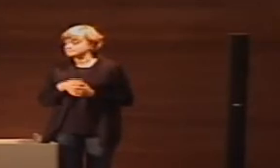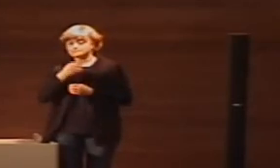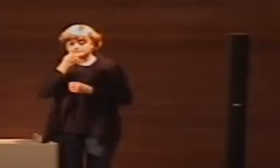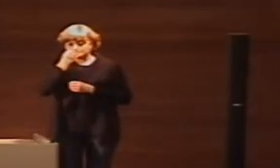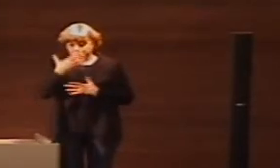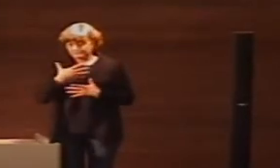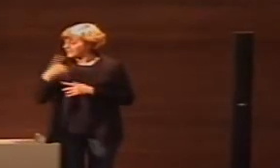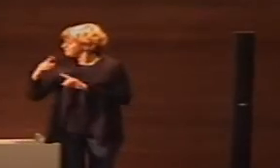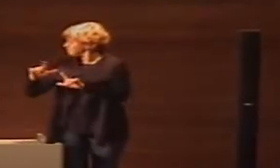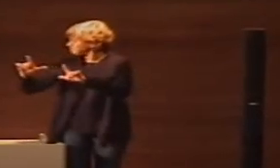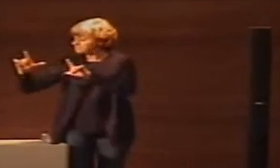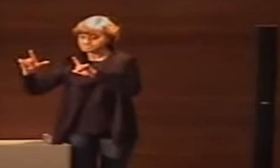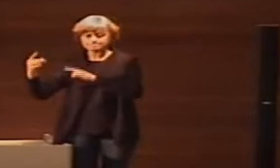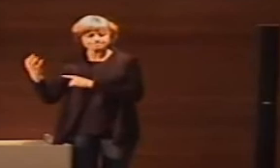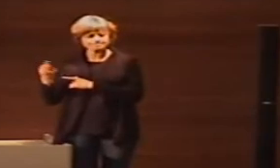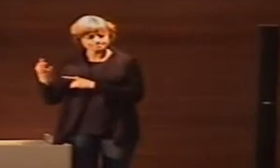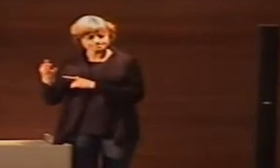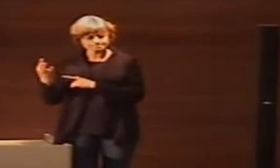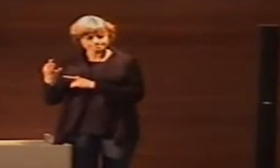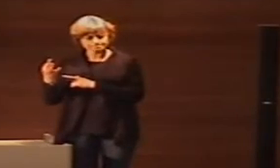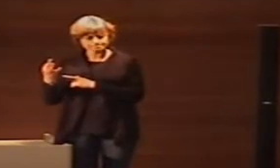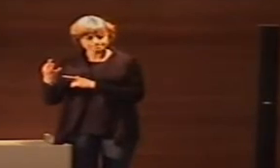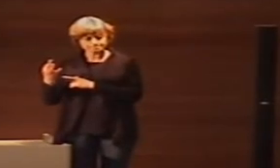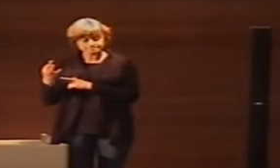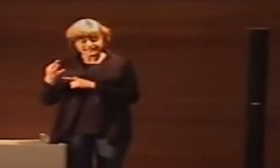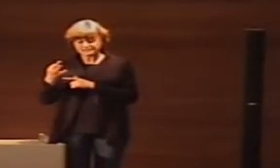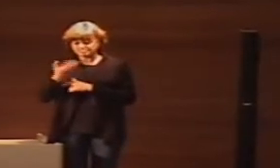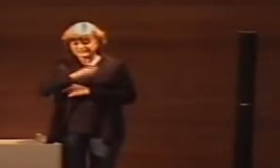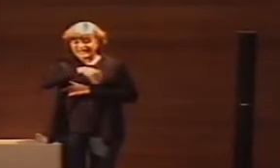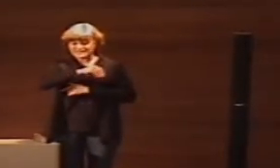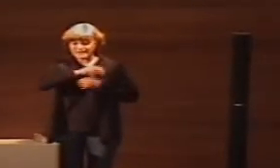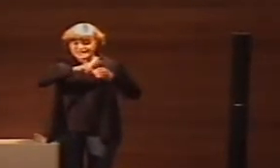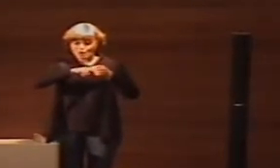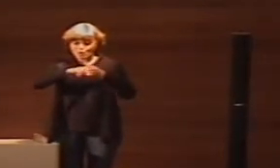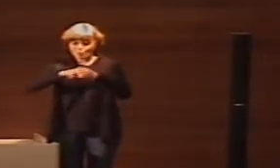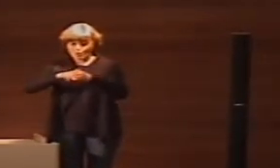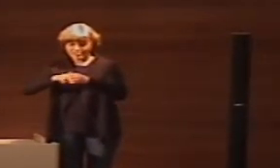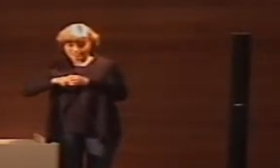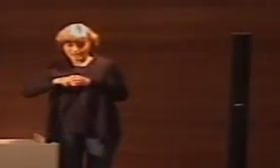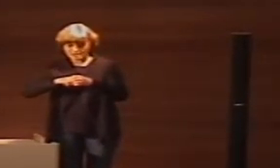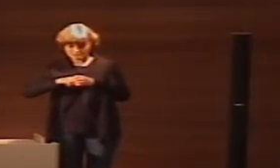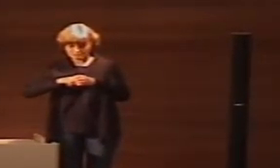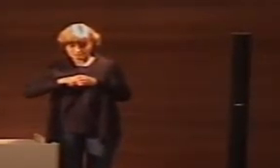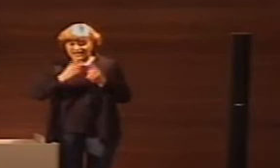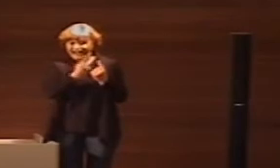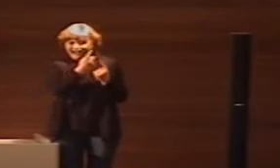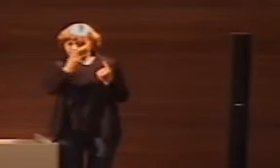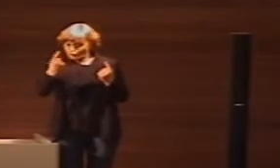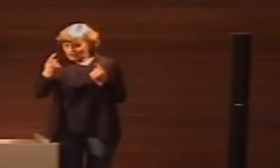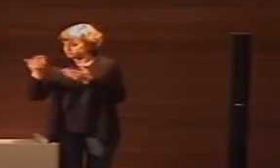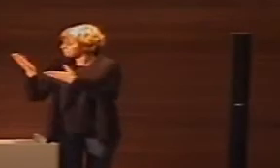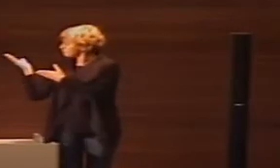Vale, este es un gráfico sobre el nivel de reciclaje por comunidad autónoma. Hemos visto antes dónde estaba España en su conjunto.